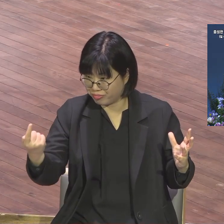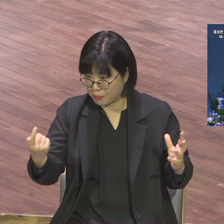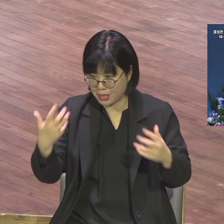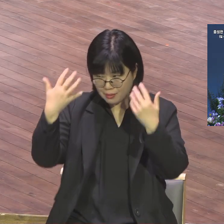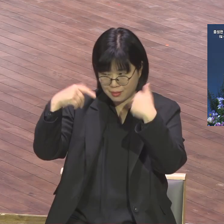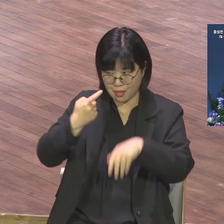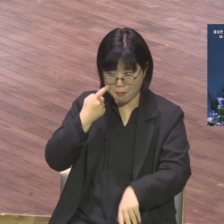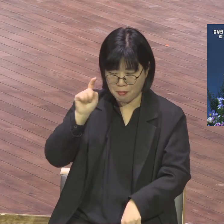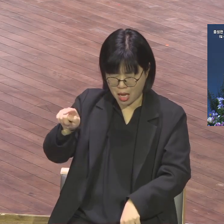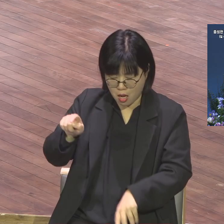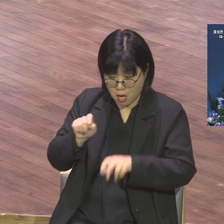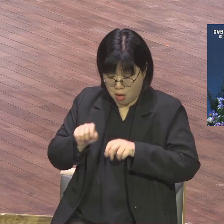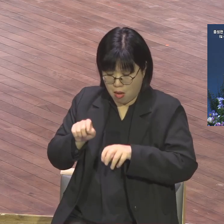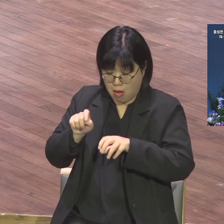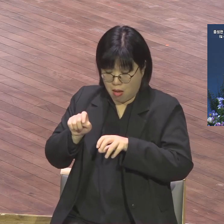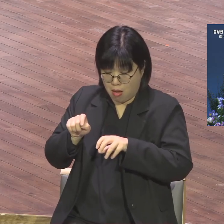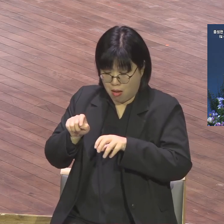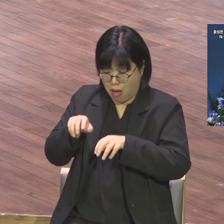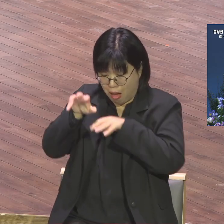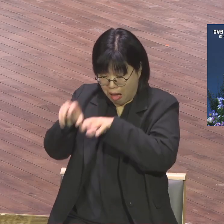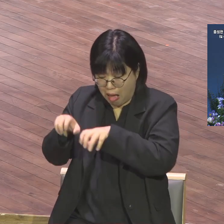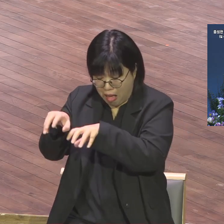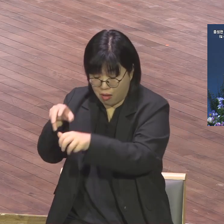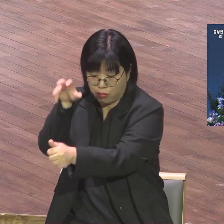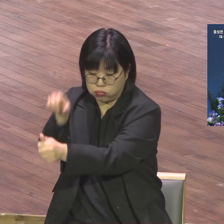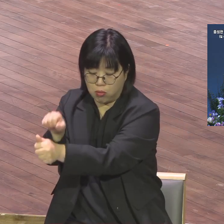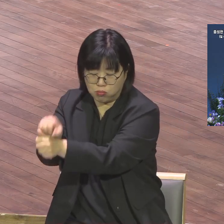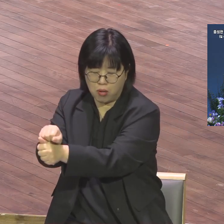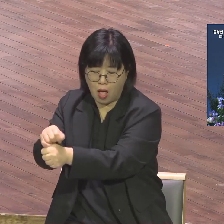집중 공격합니다. 집중 공격해버려요.